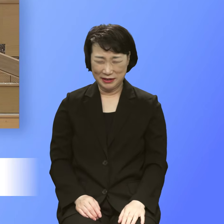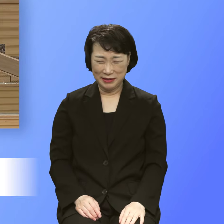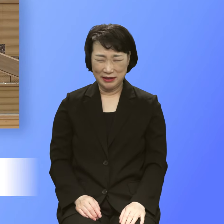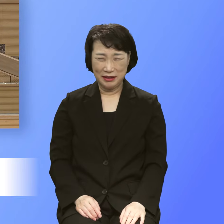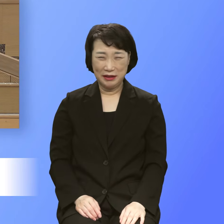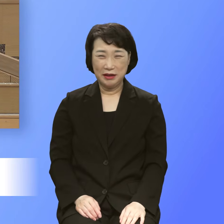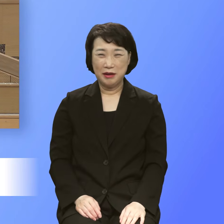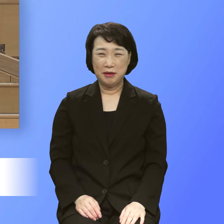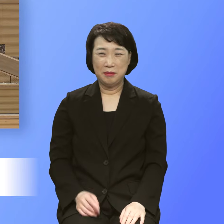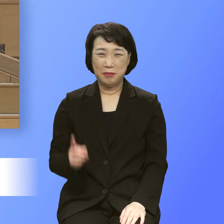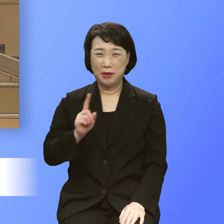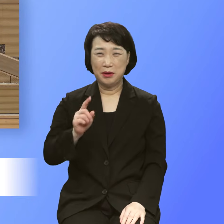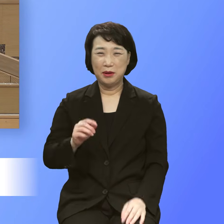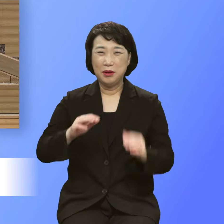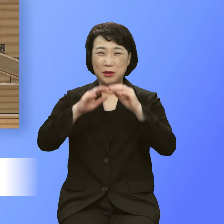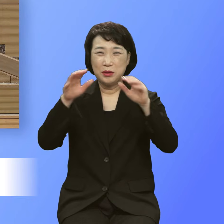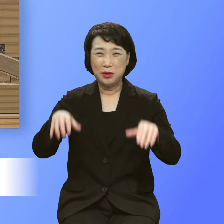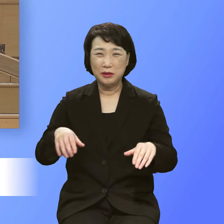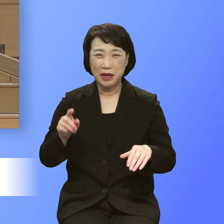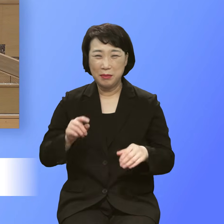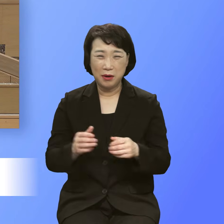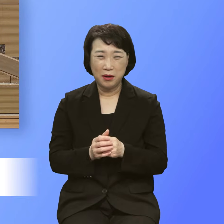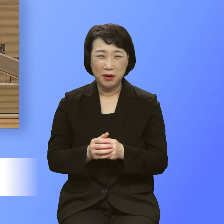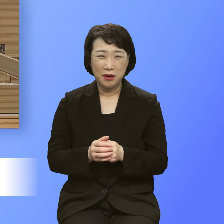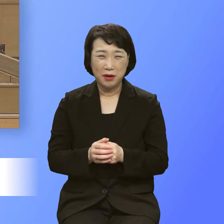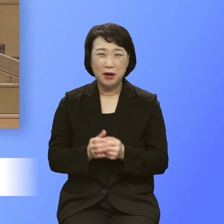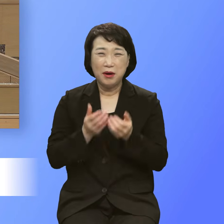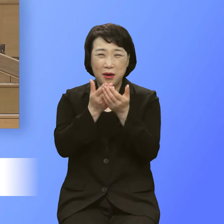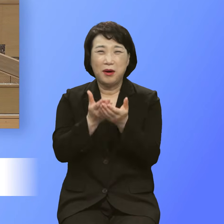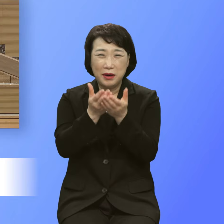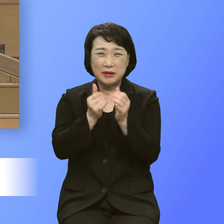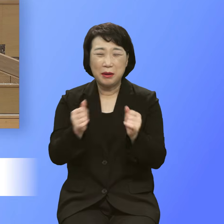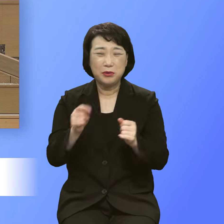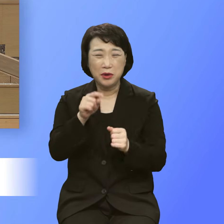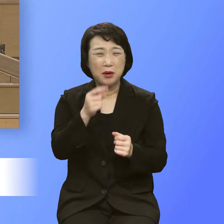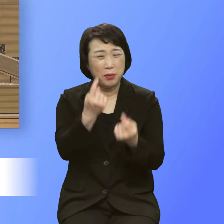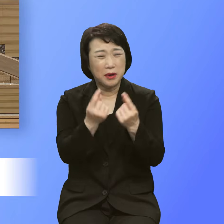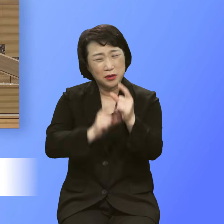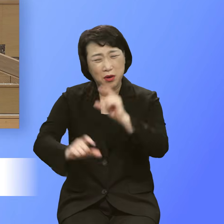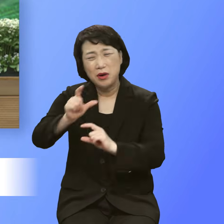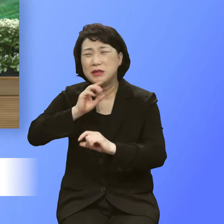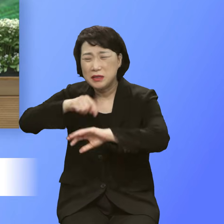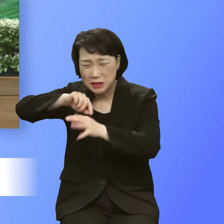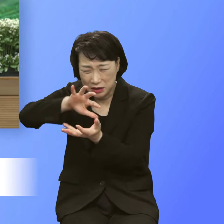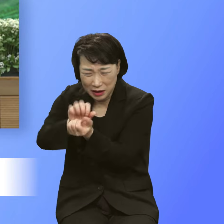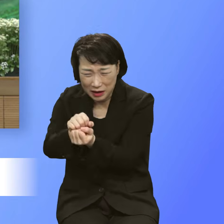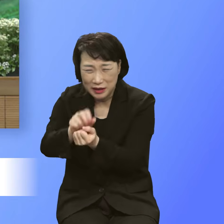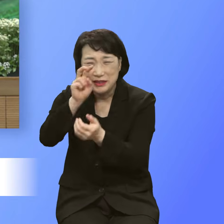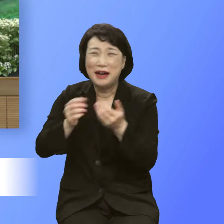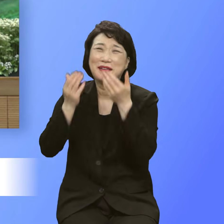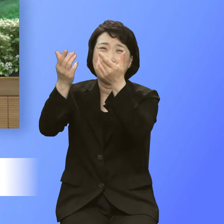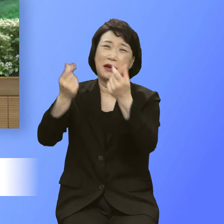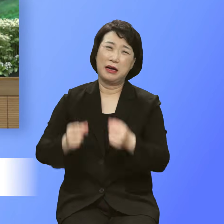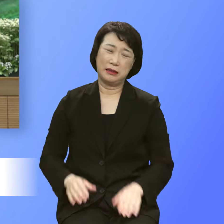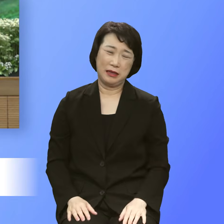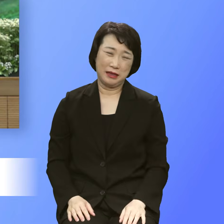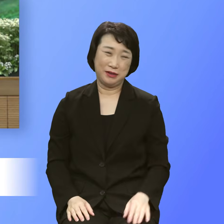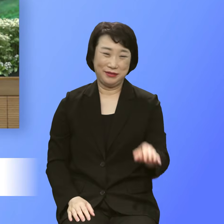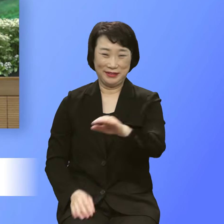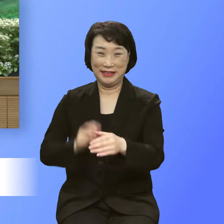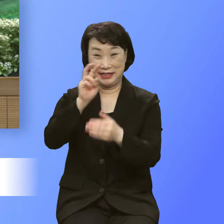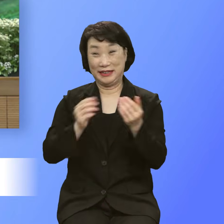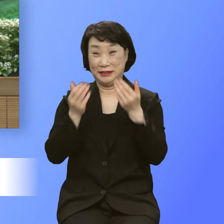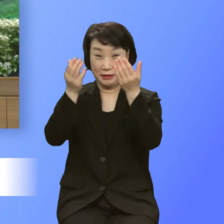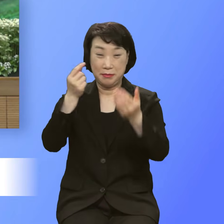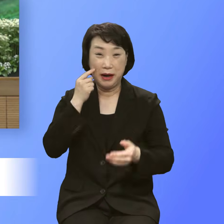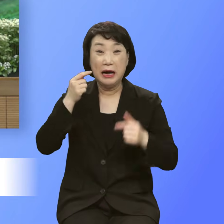동네 시조는 사람도 그보다는 더 진실하게 하겠어? 그게 뭐냐 그 말이야. 우리도 안 부른다고